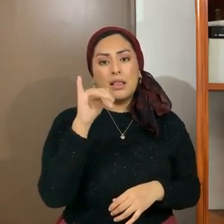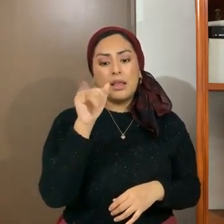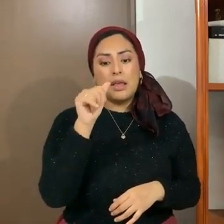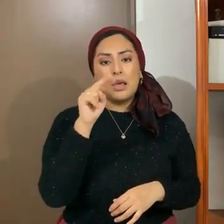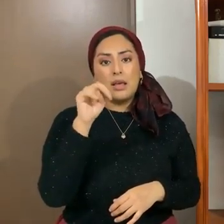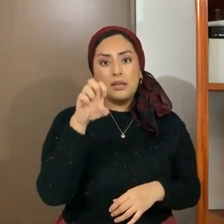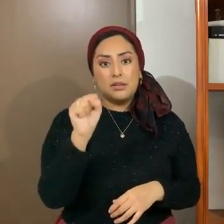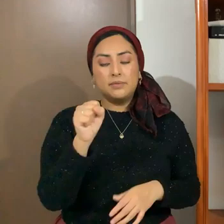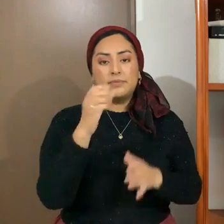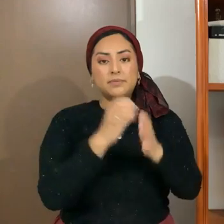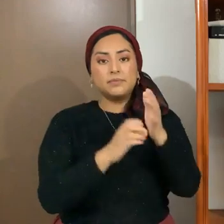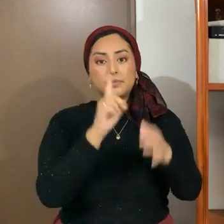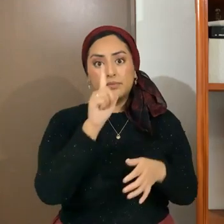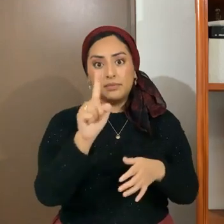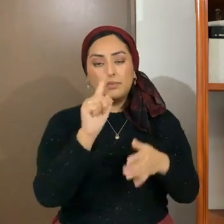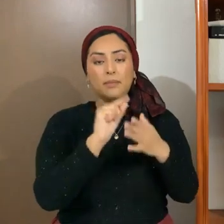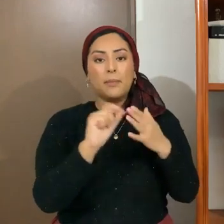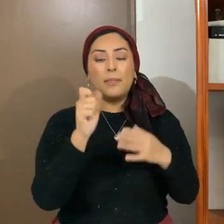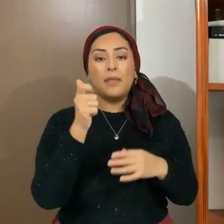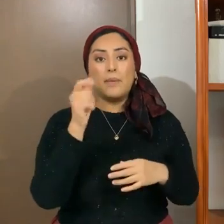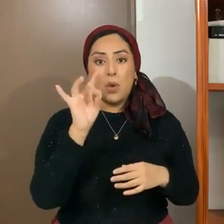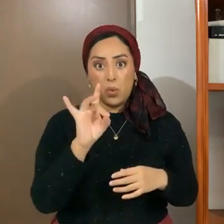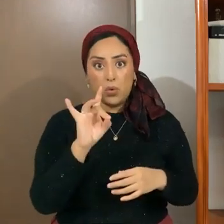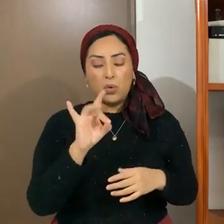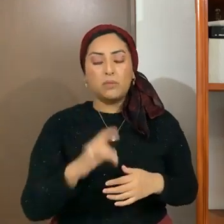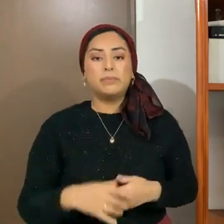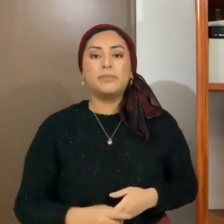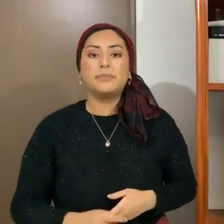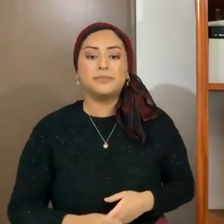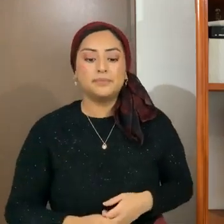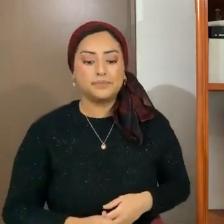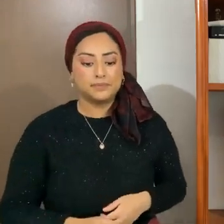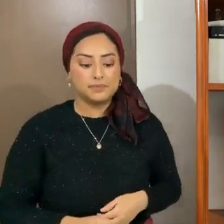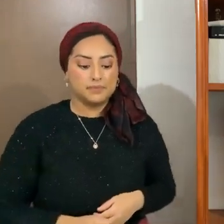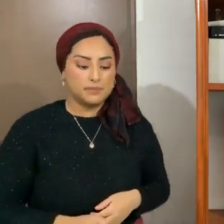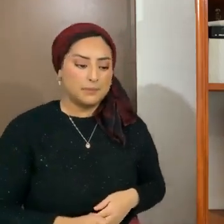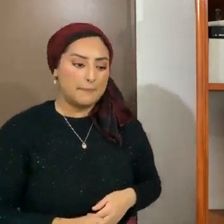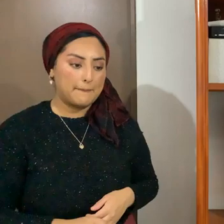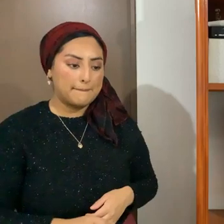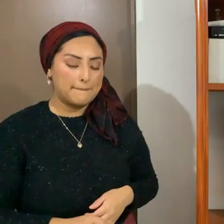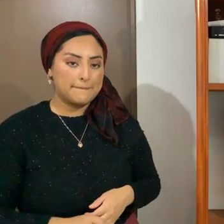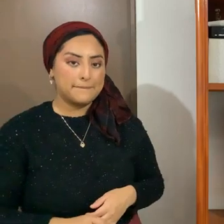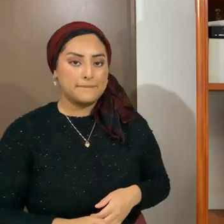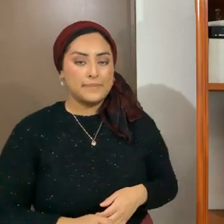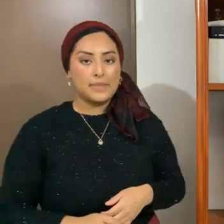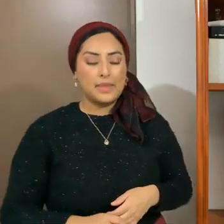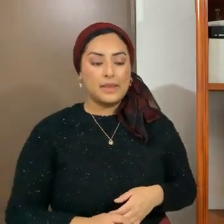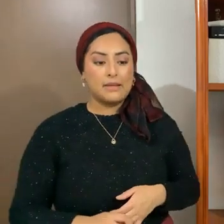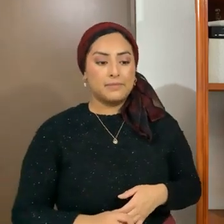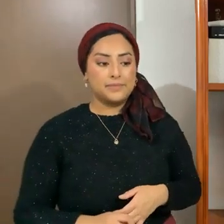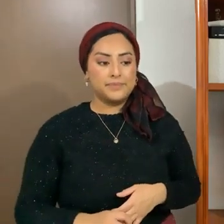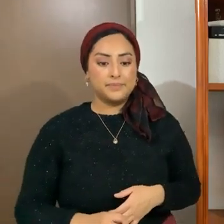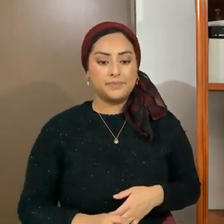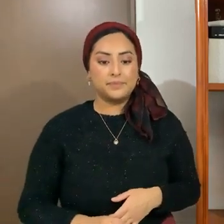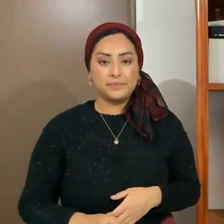en el verso 28. 1 Corintios capítulo 1, verso 28, permítanme un